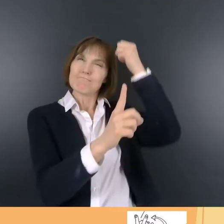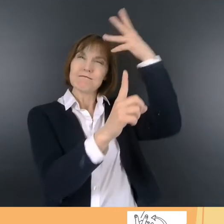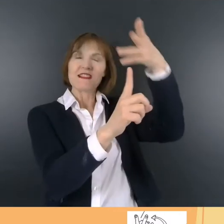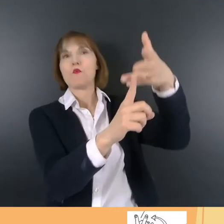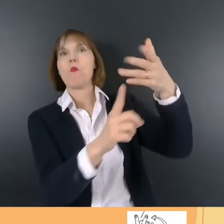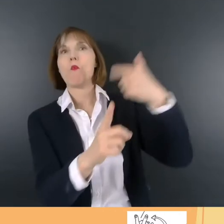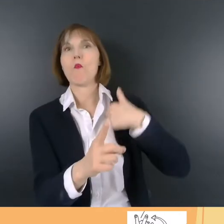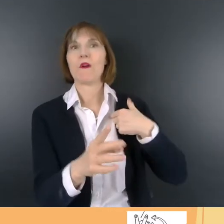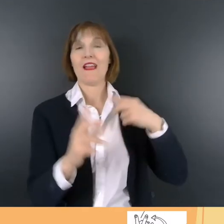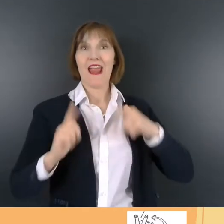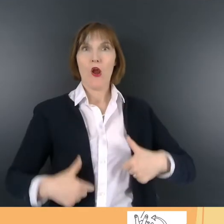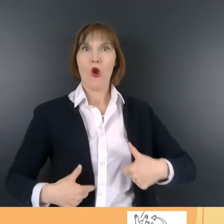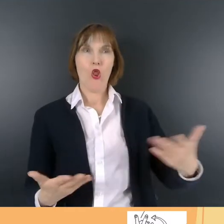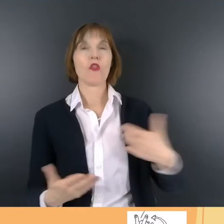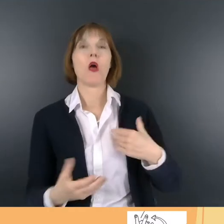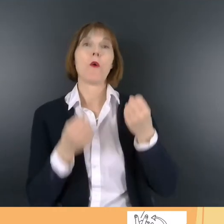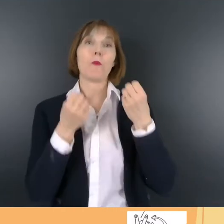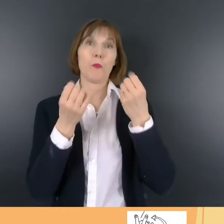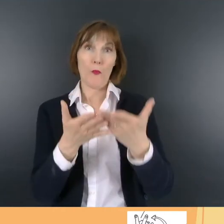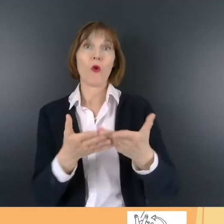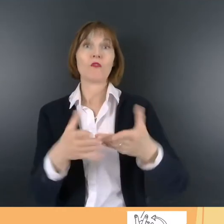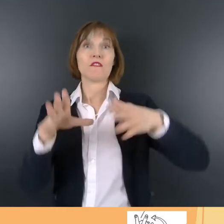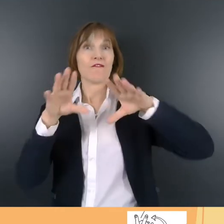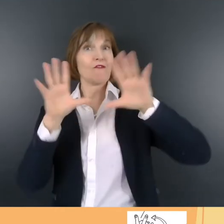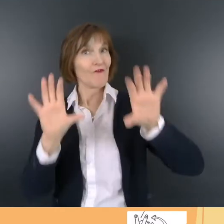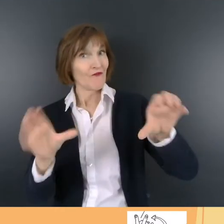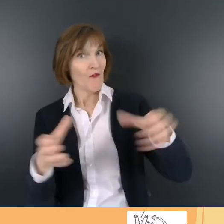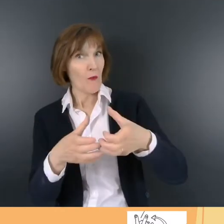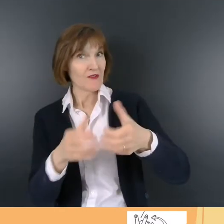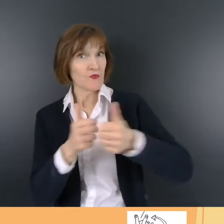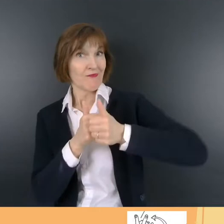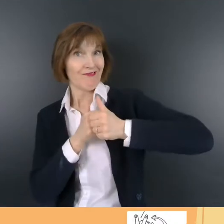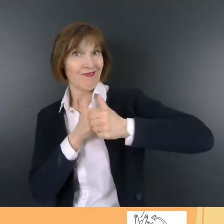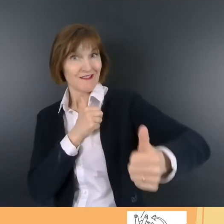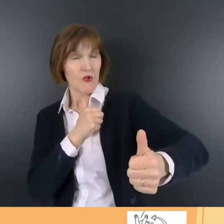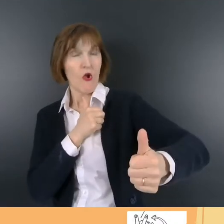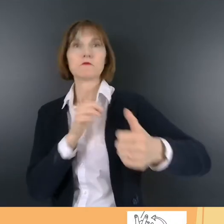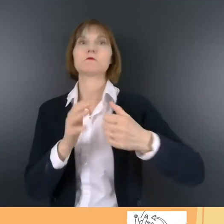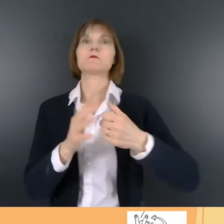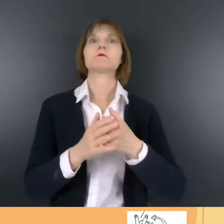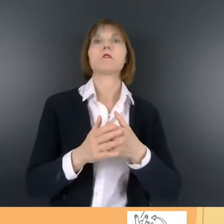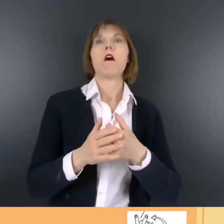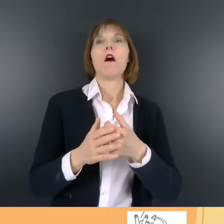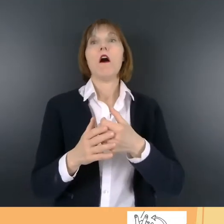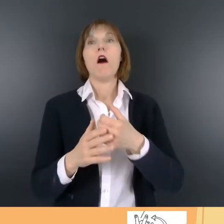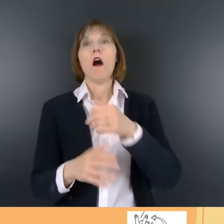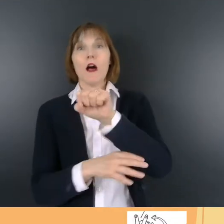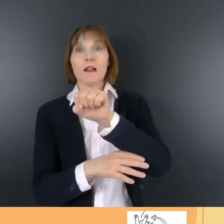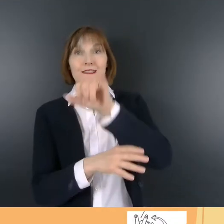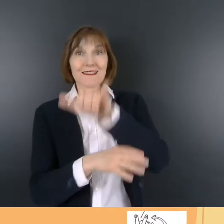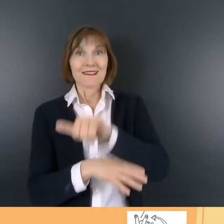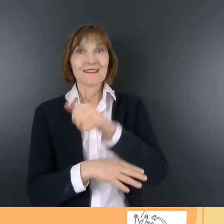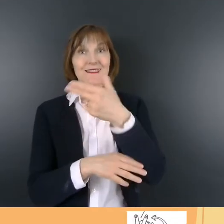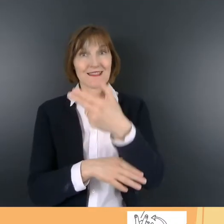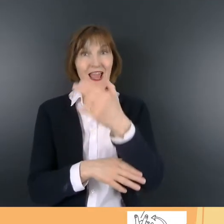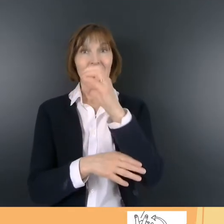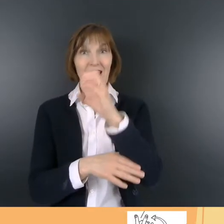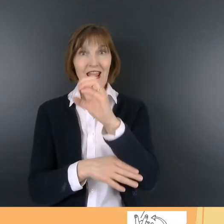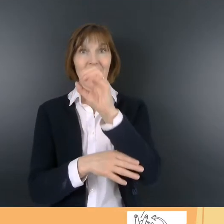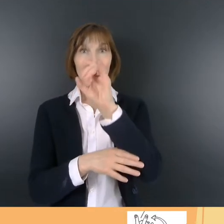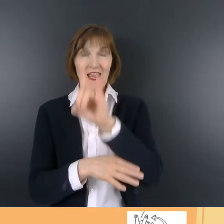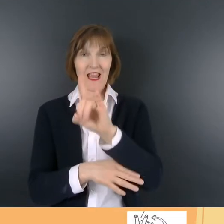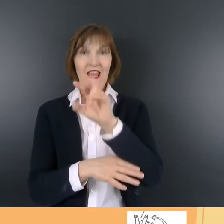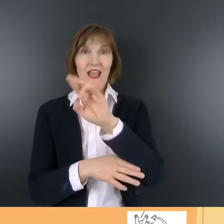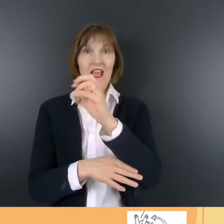Propose des formations à distance synchrone, donc rencontre Zoom en temps réel, c'est-à-dire